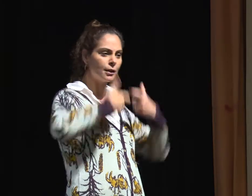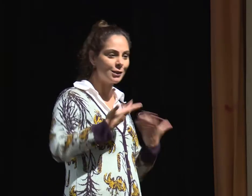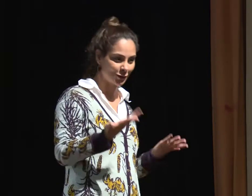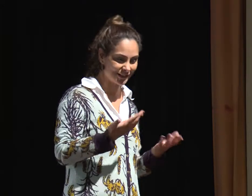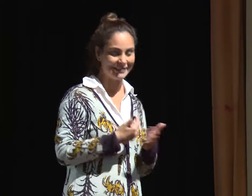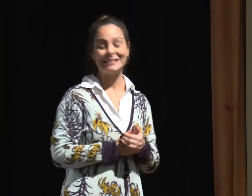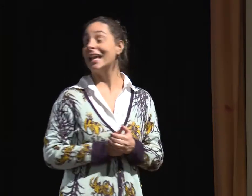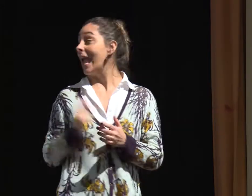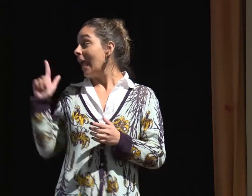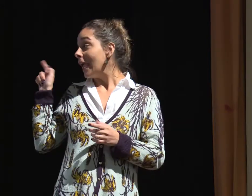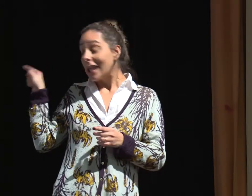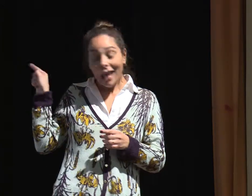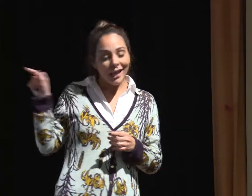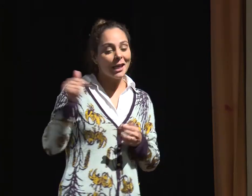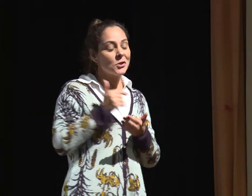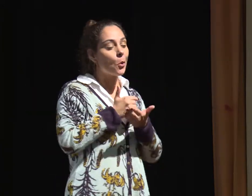é a característica dos seus familiares.